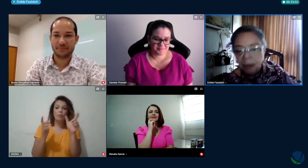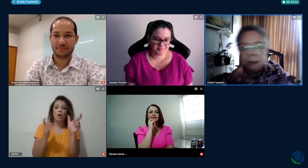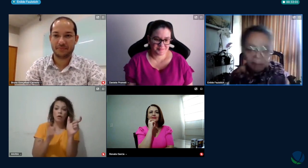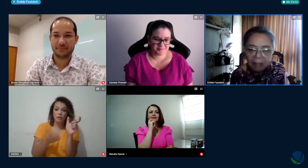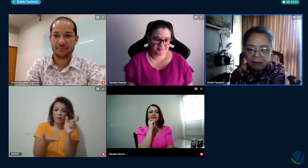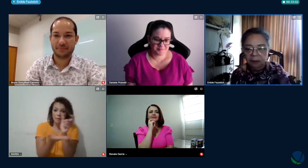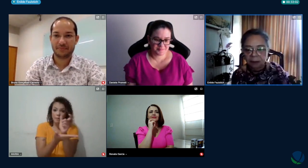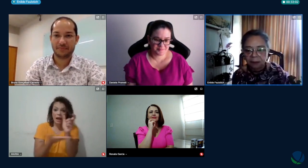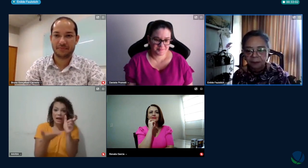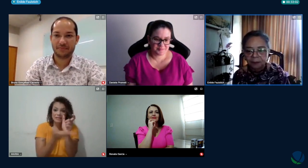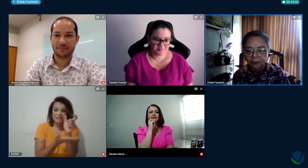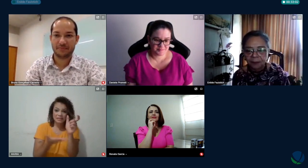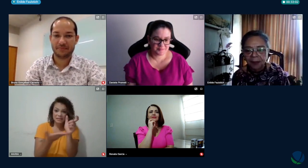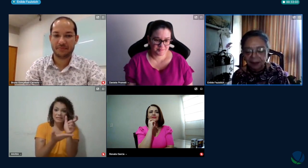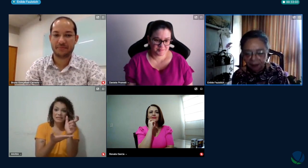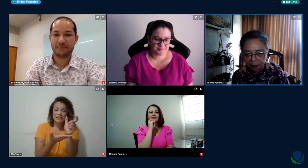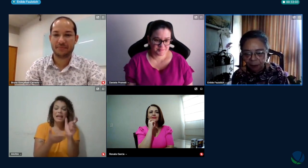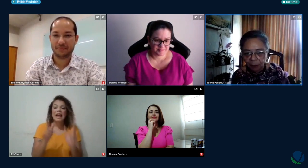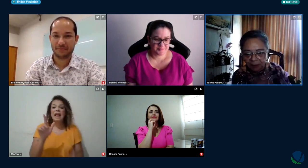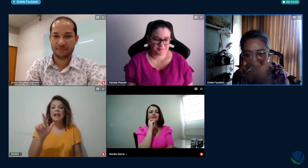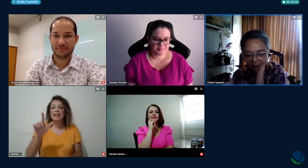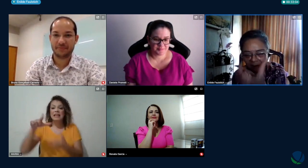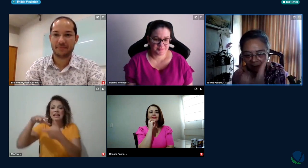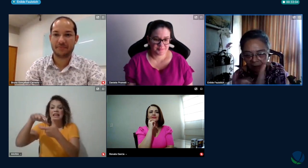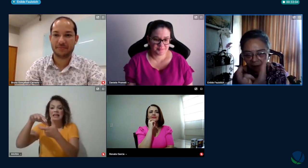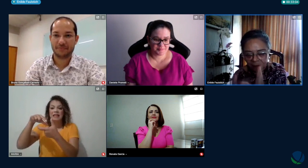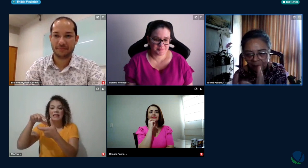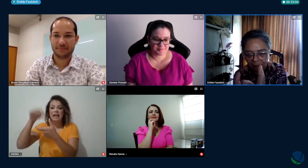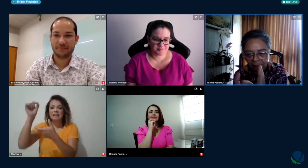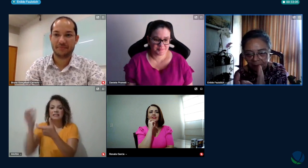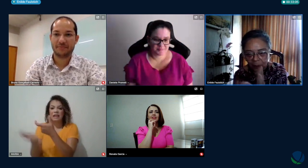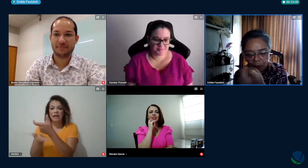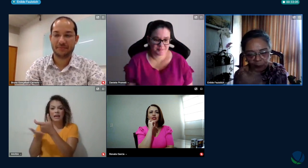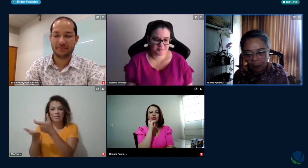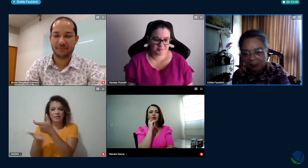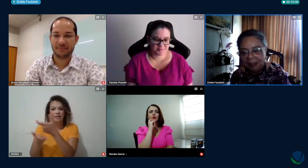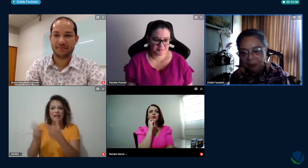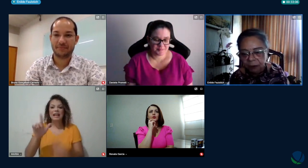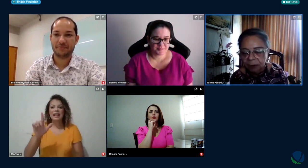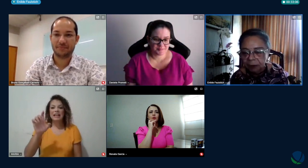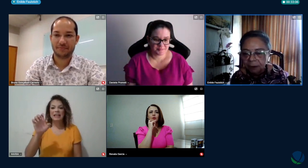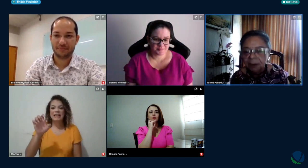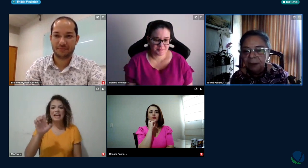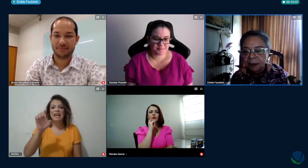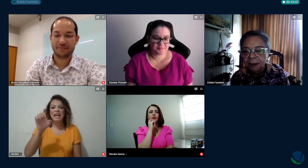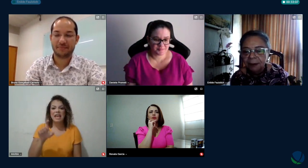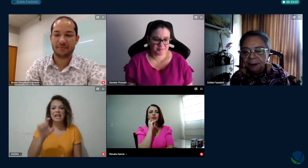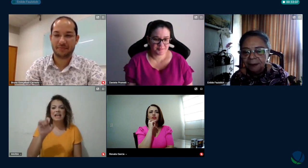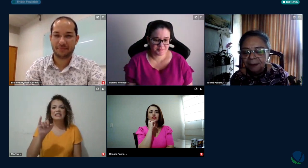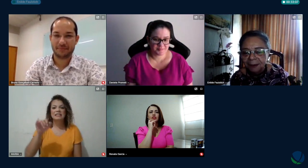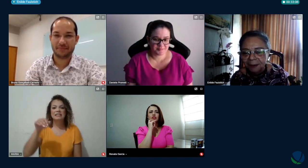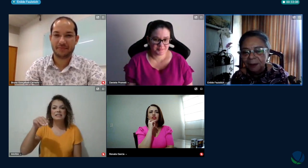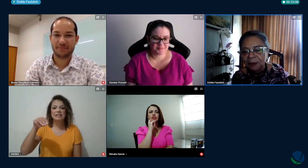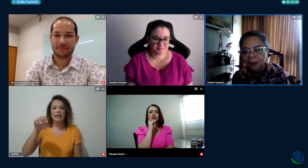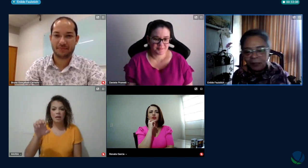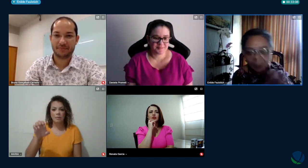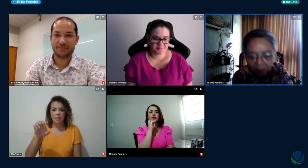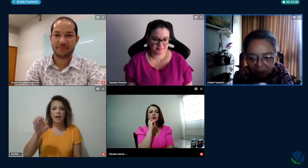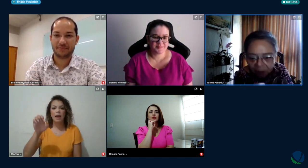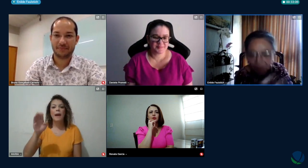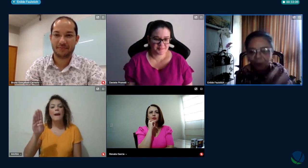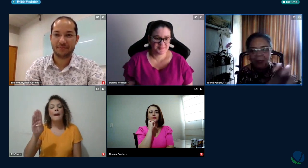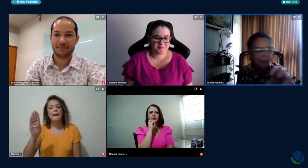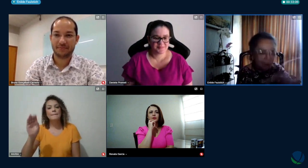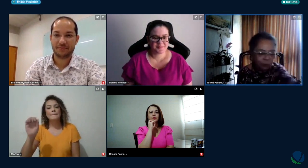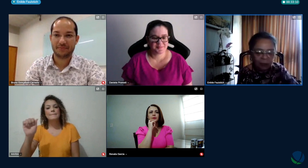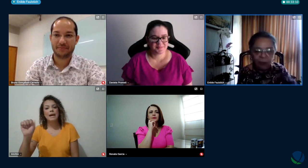lexema, base. Entendeu? O lexema é inteiro, palavra inteira, e o morfema é o pedaço. Entendeu? Então, você